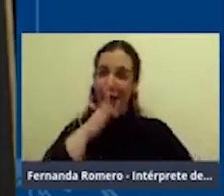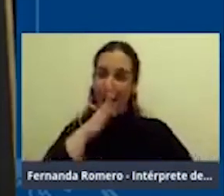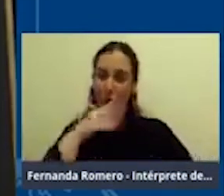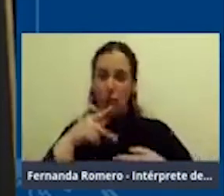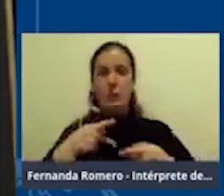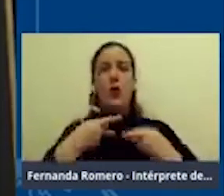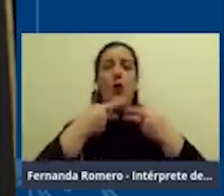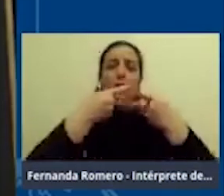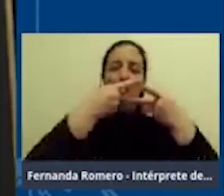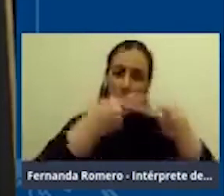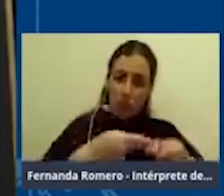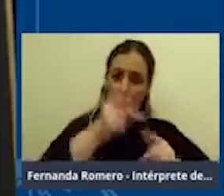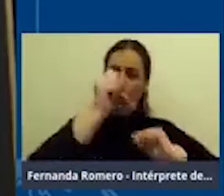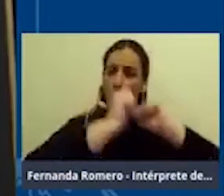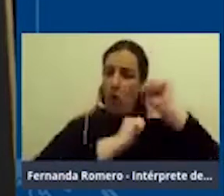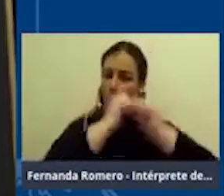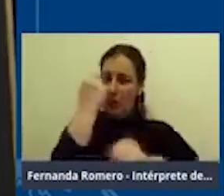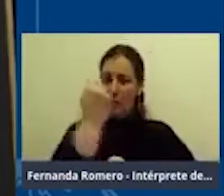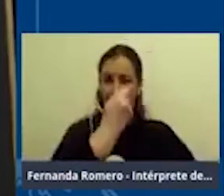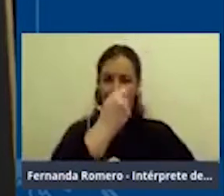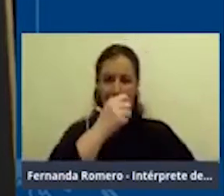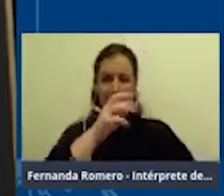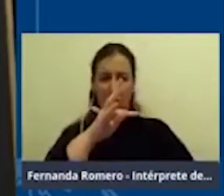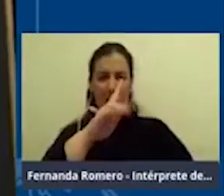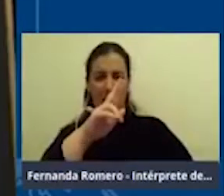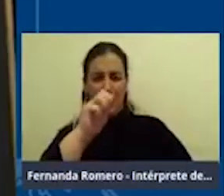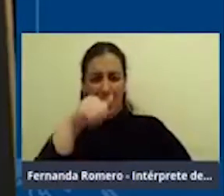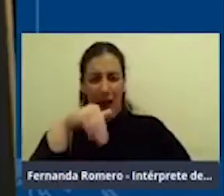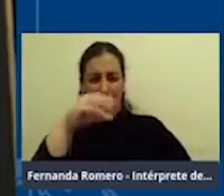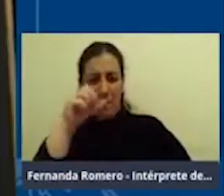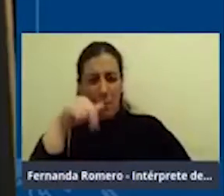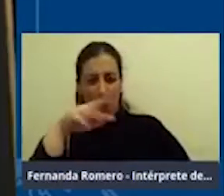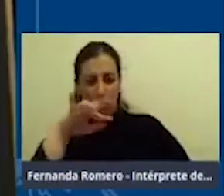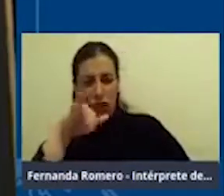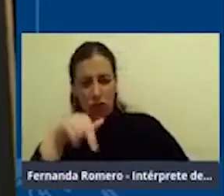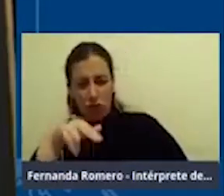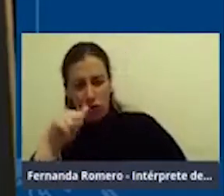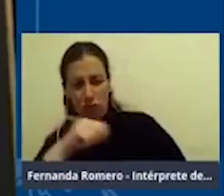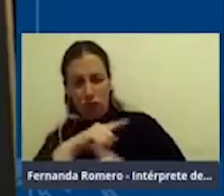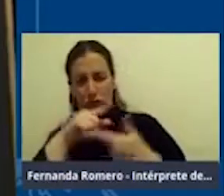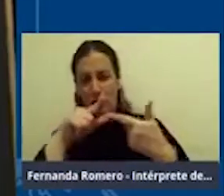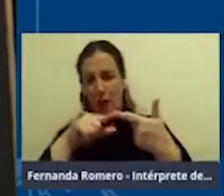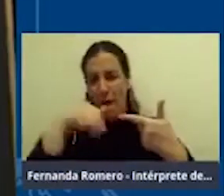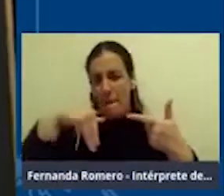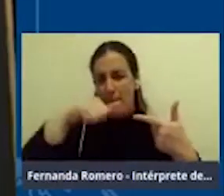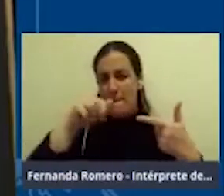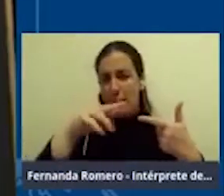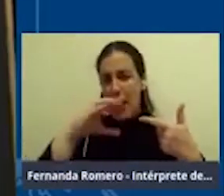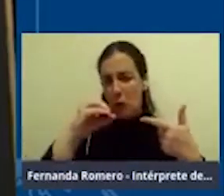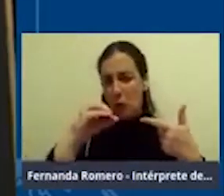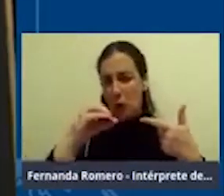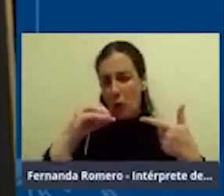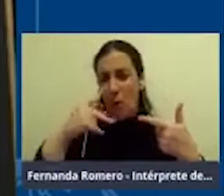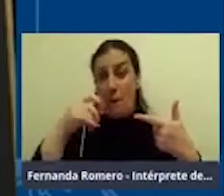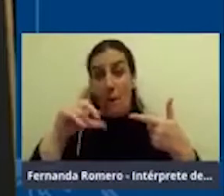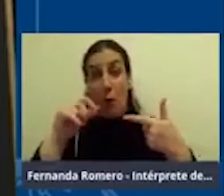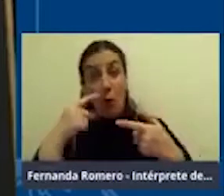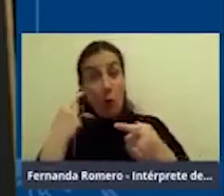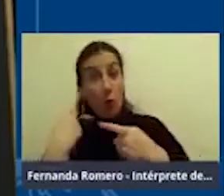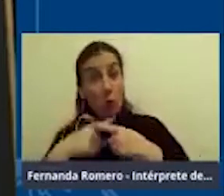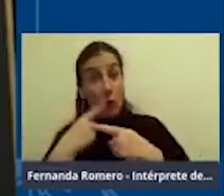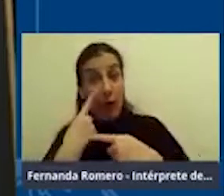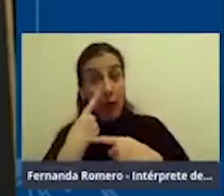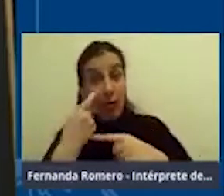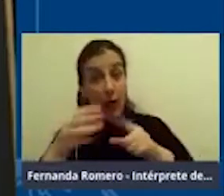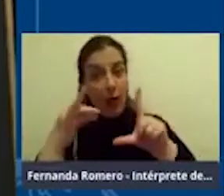visitou empresas no Rio Grande do Sul, Tramontina, visitou a Marco Polo, visitou a Randon, porque eles têm um interesse logístico de criar